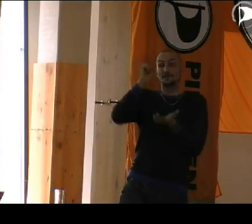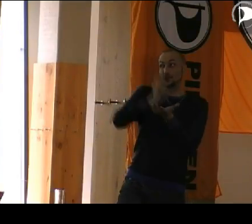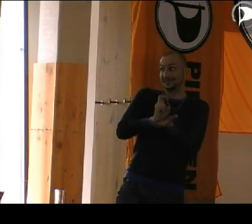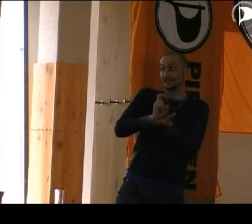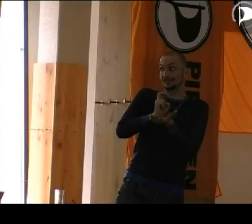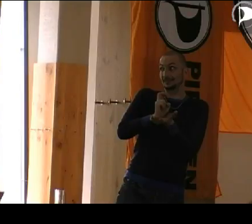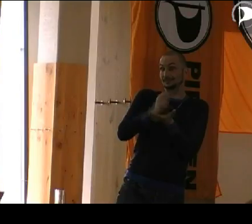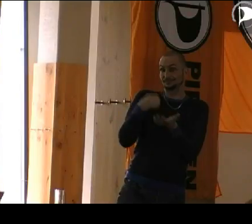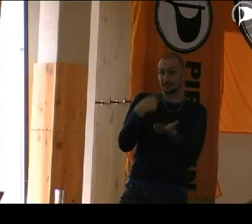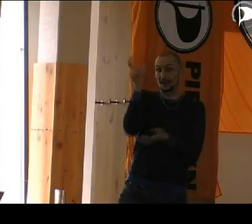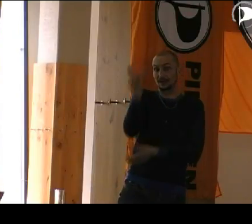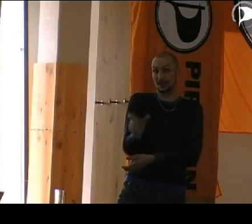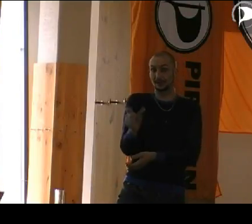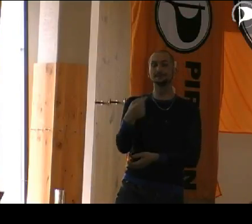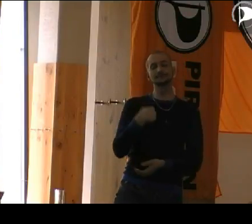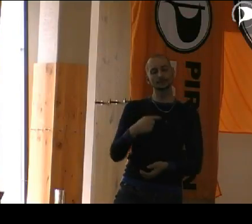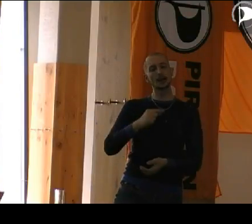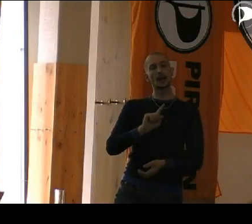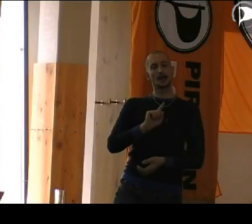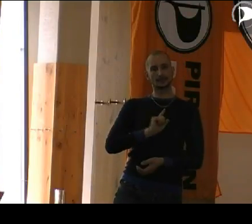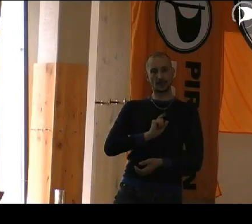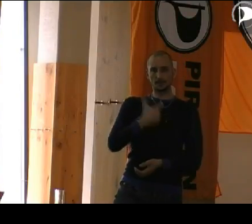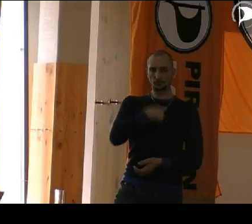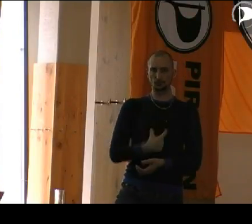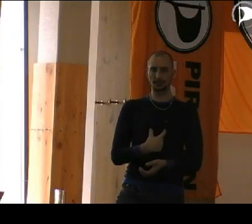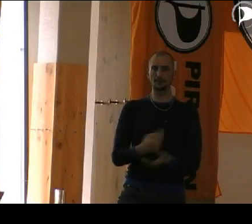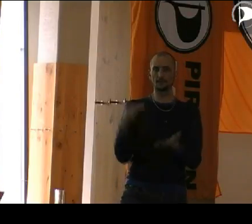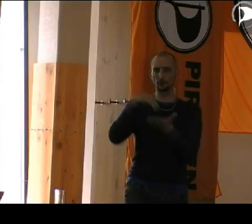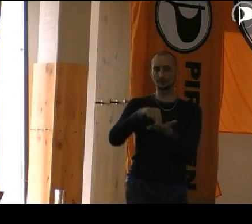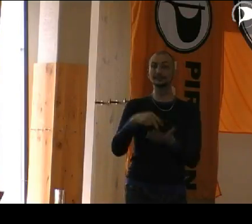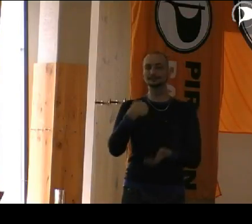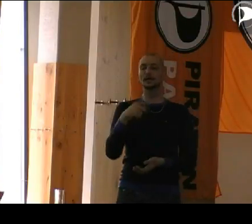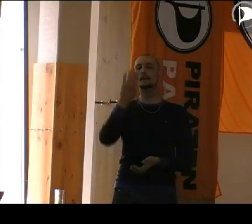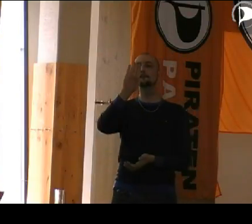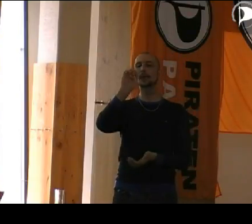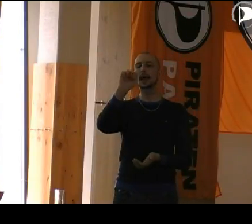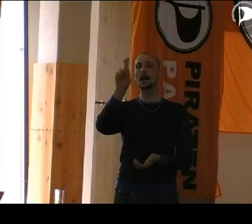zu sammeln mein name ist khan schöner ich